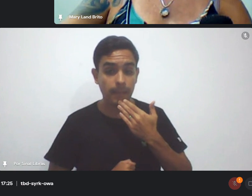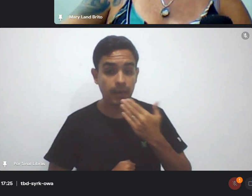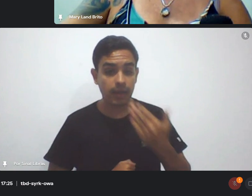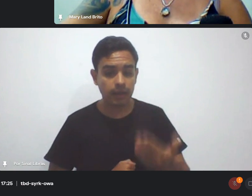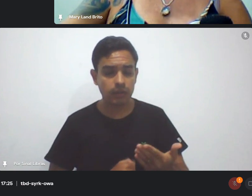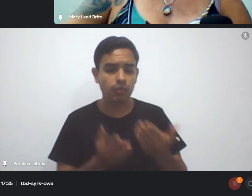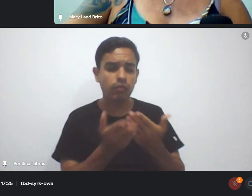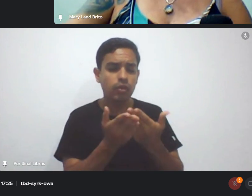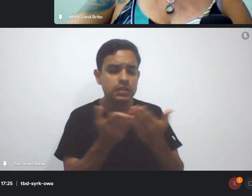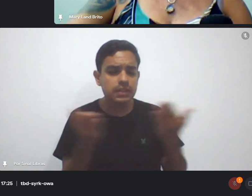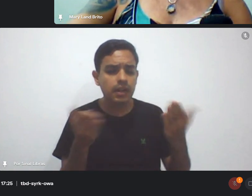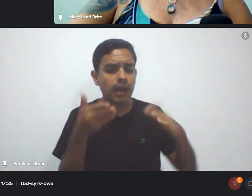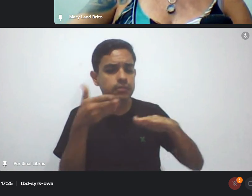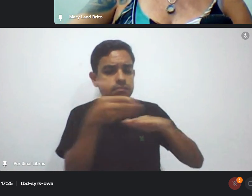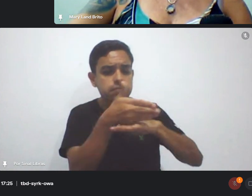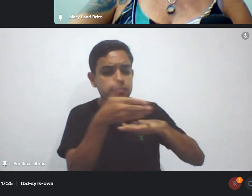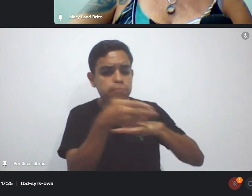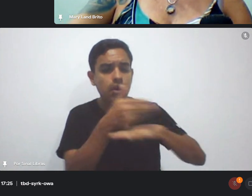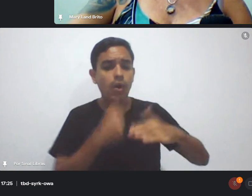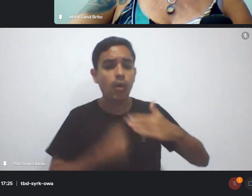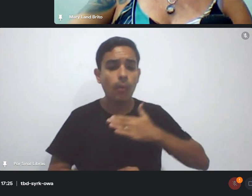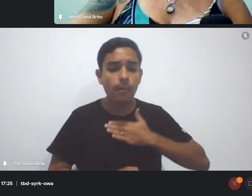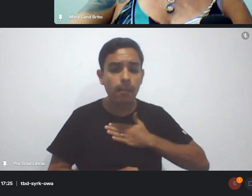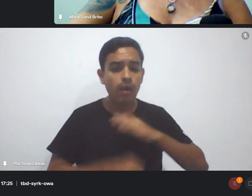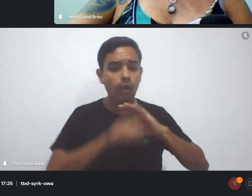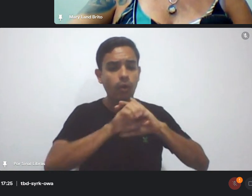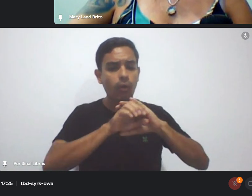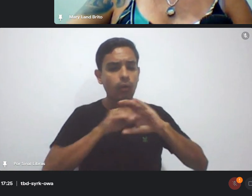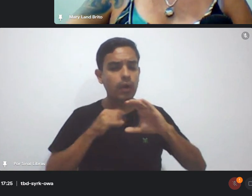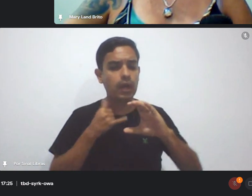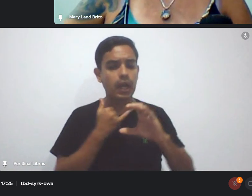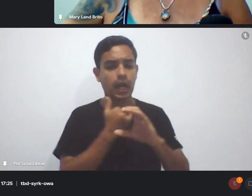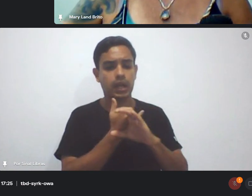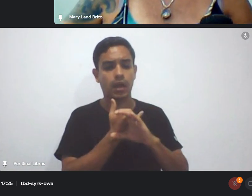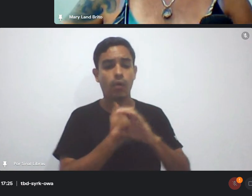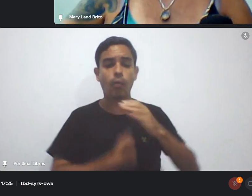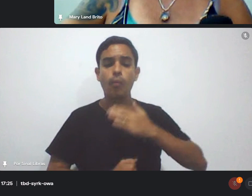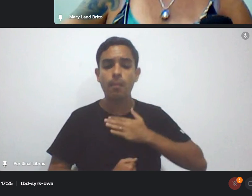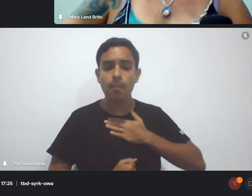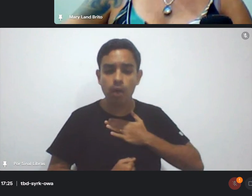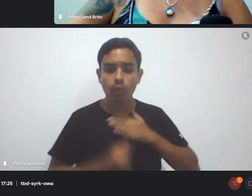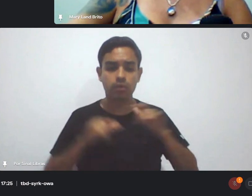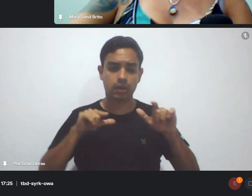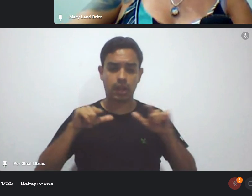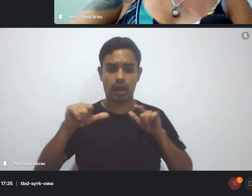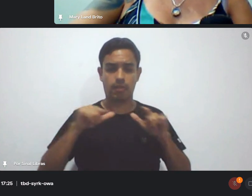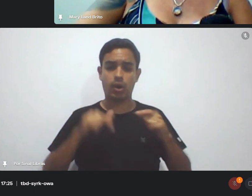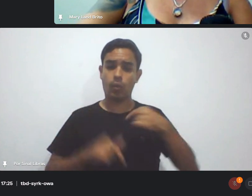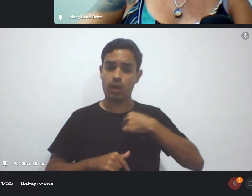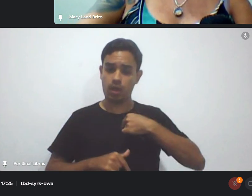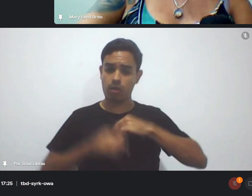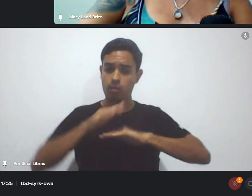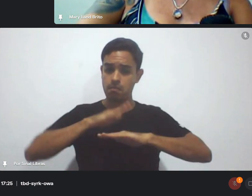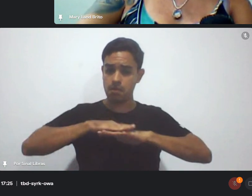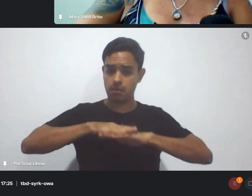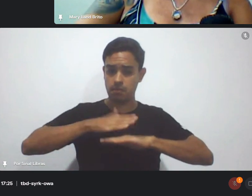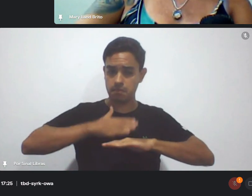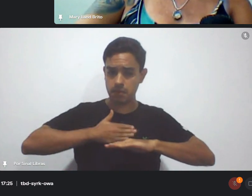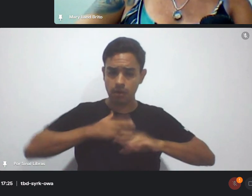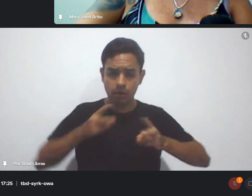acessarem o meu canal, conhecer o meu trabalho, já que sou eu que edito, né? Sou eu que produzo,